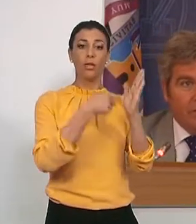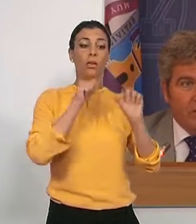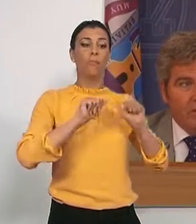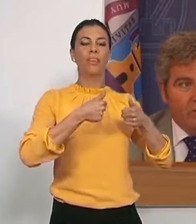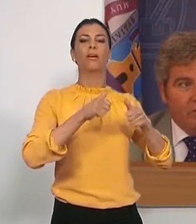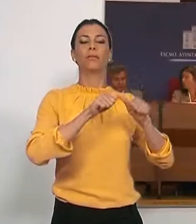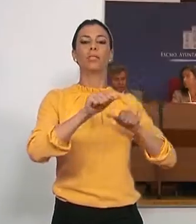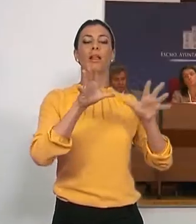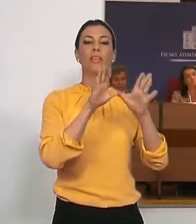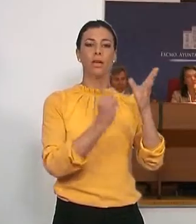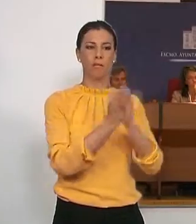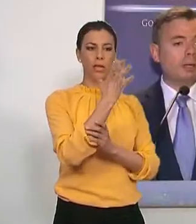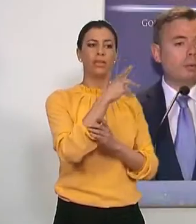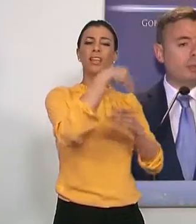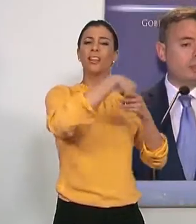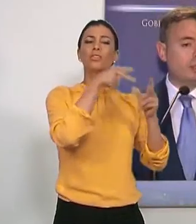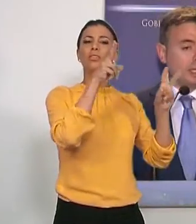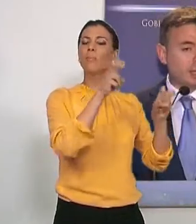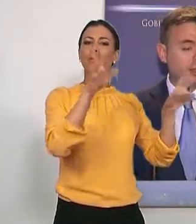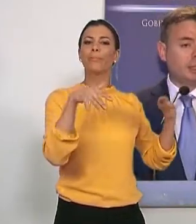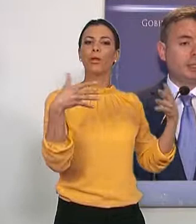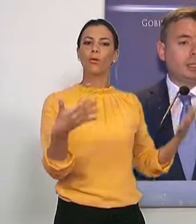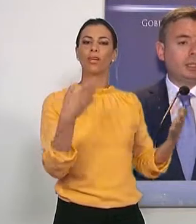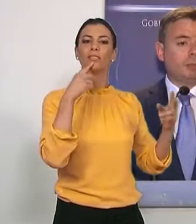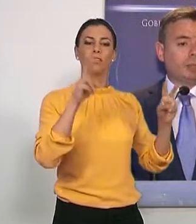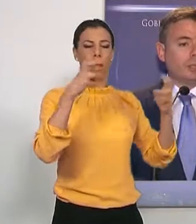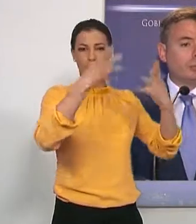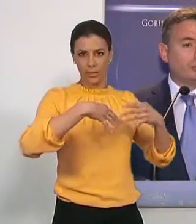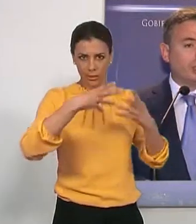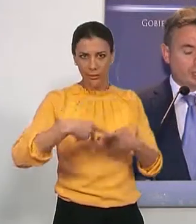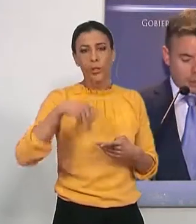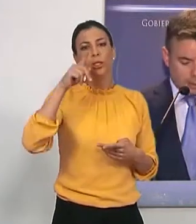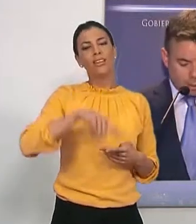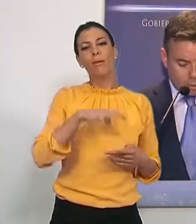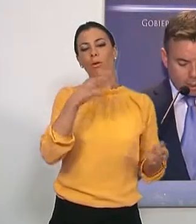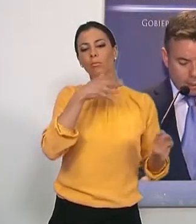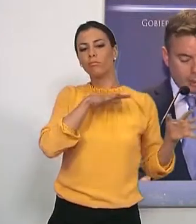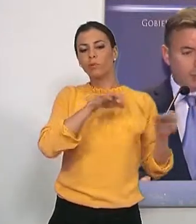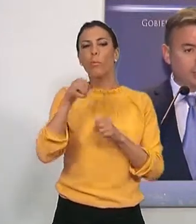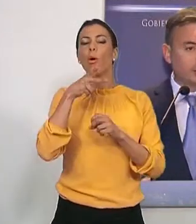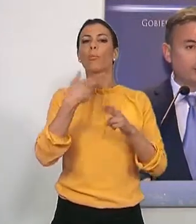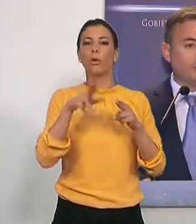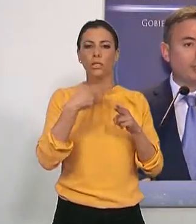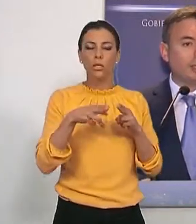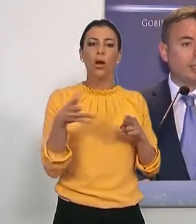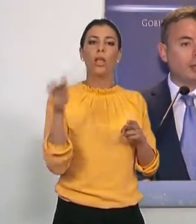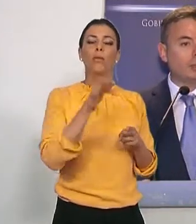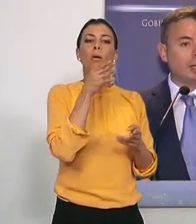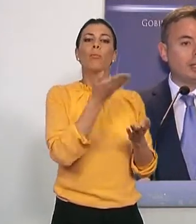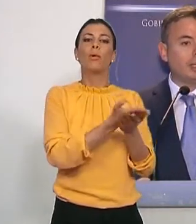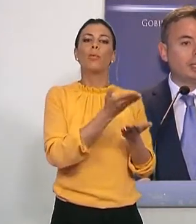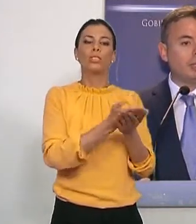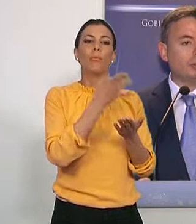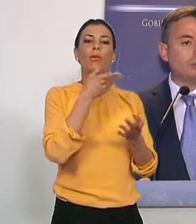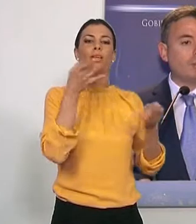será a partir de las 10 de la mañana en el se tratarán temas de tipo administrativo y mociones de los grupos políticos y además